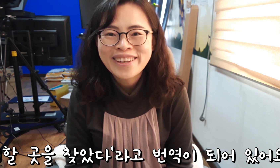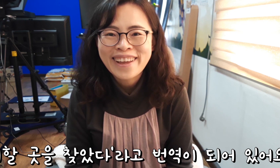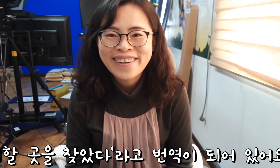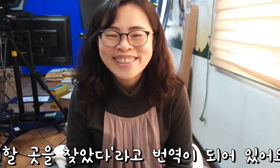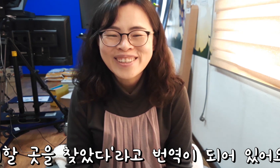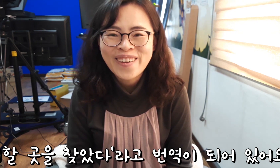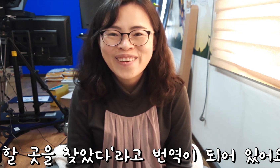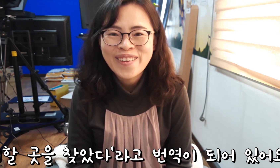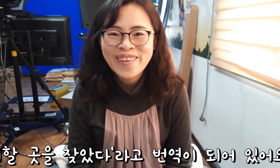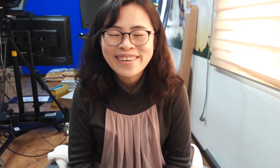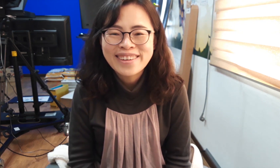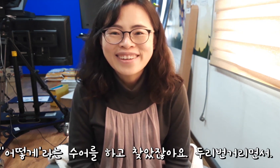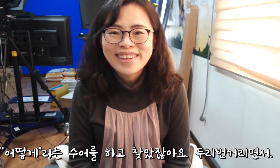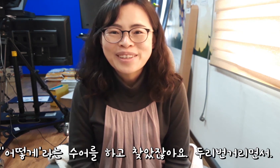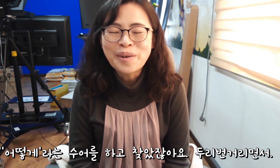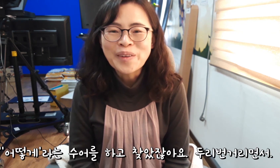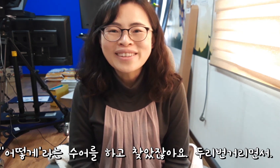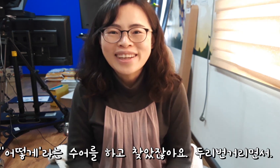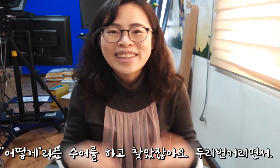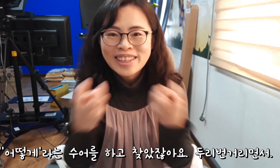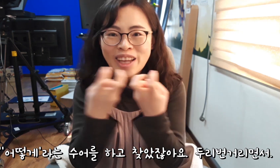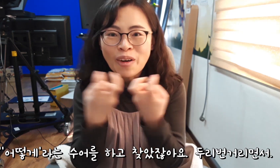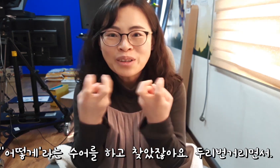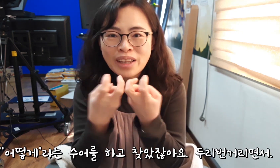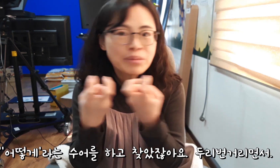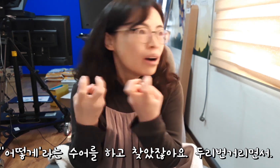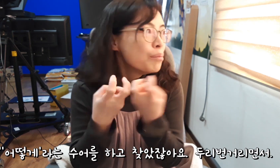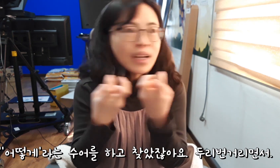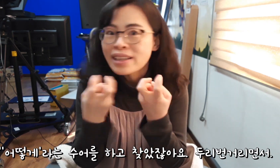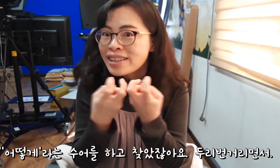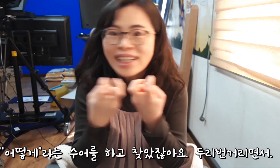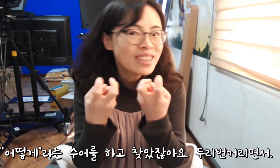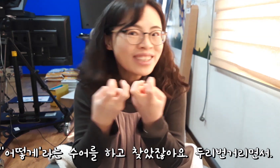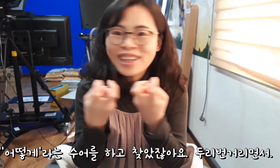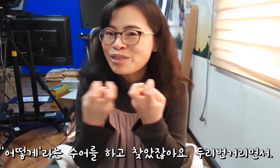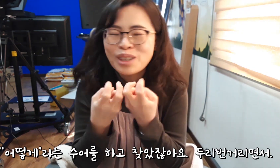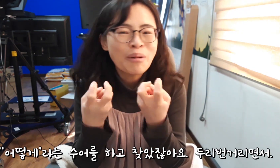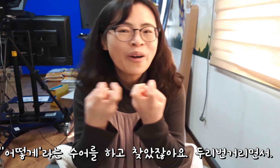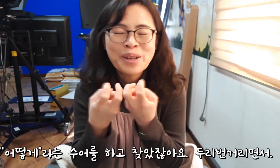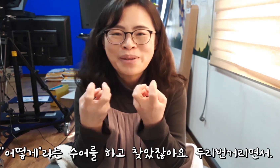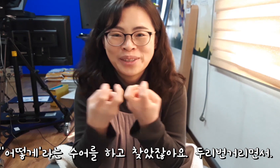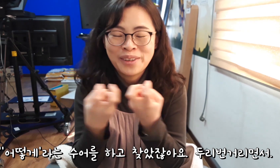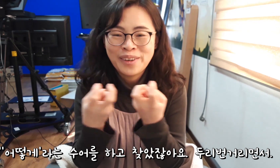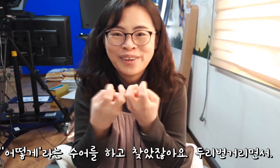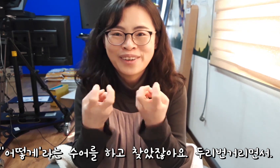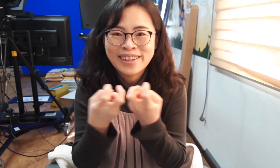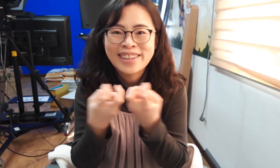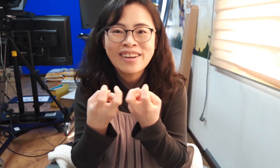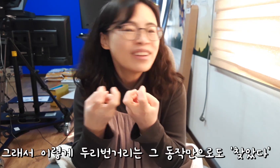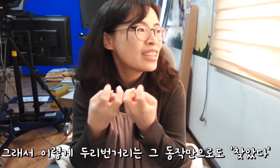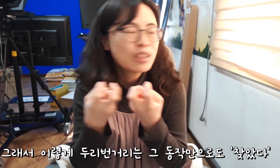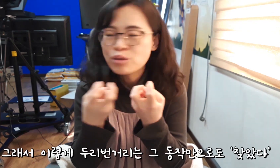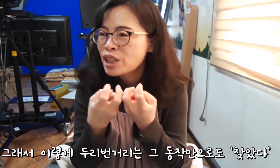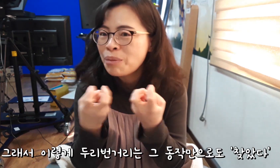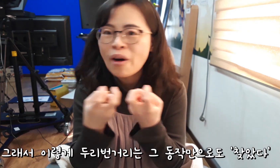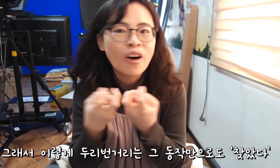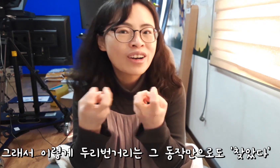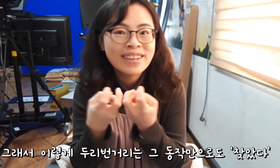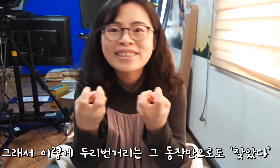되어 있어요. 뭐 이렇게 어떻게 하면서 막 이렇게 찾았잖아요. 두리번거리면서. 그래서 이렇게 두리번거리는